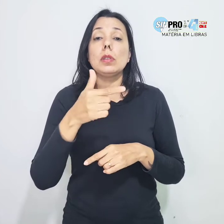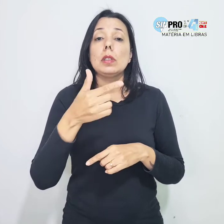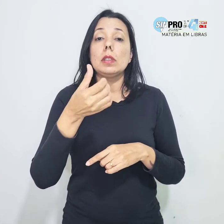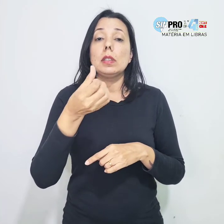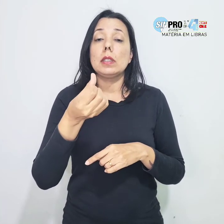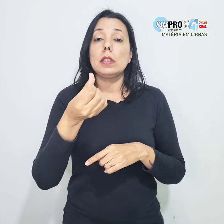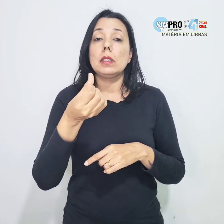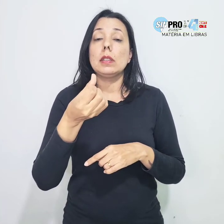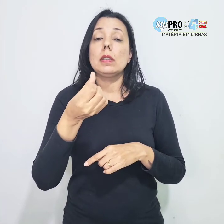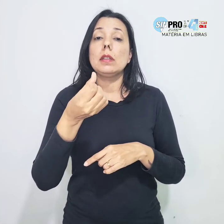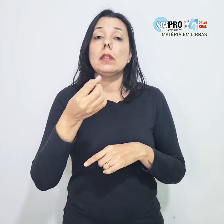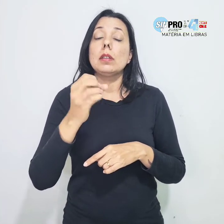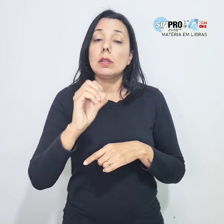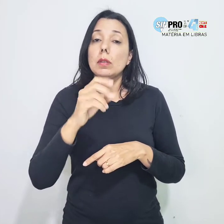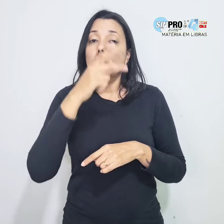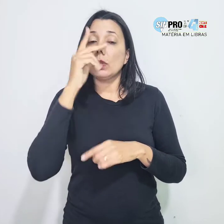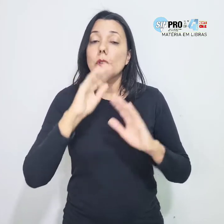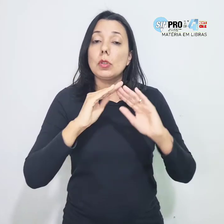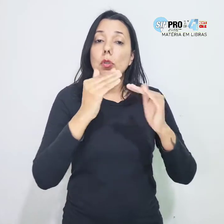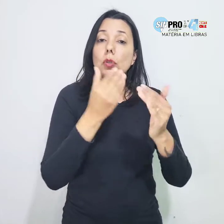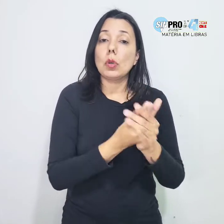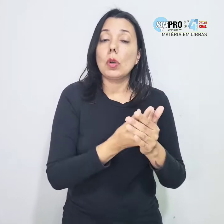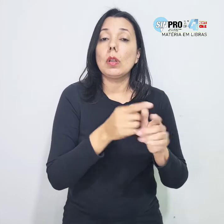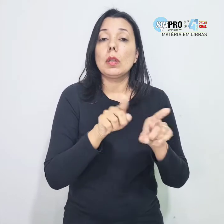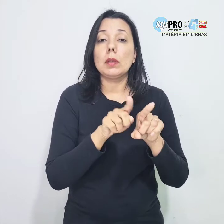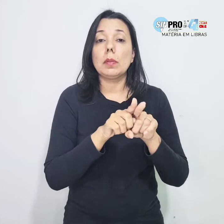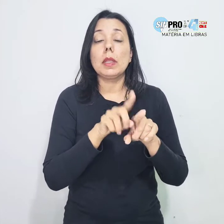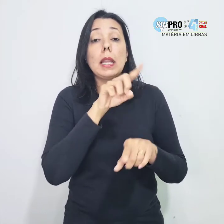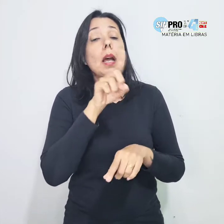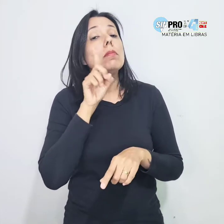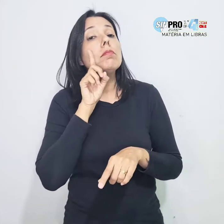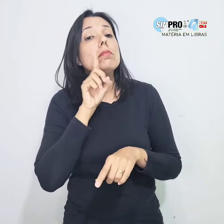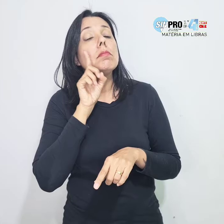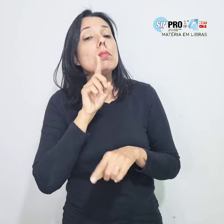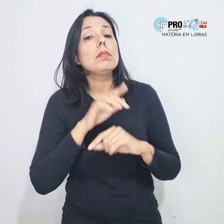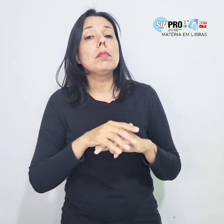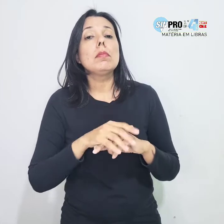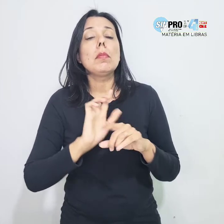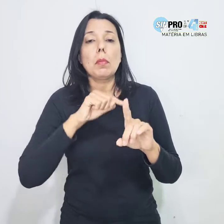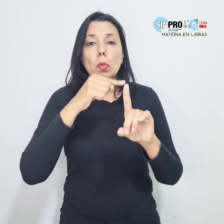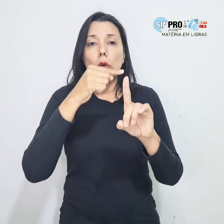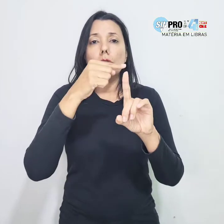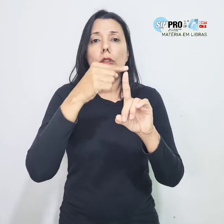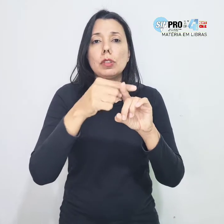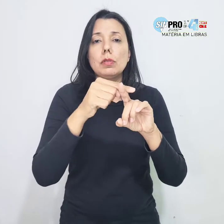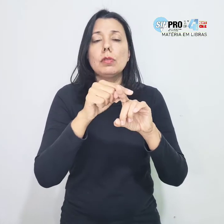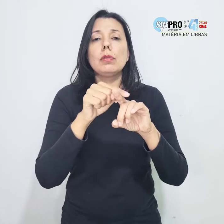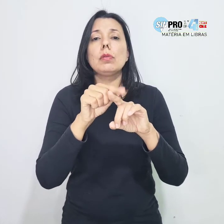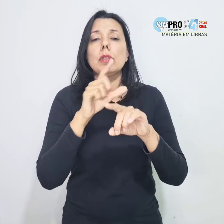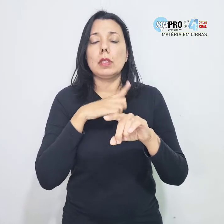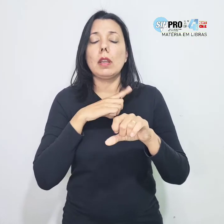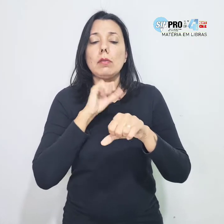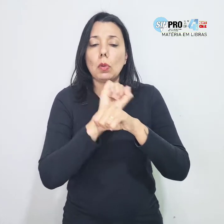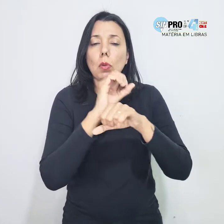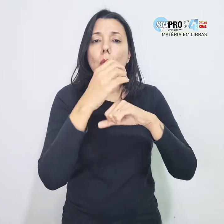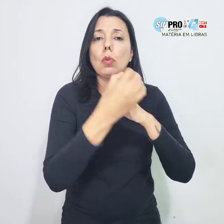260 funcionários da rede de escolas do condado de Gwinnett testaram positivo para a Covid-19 ou